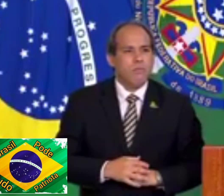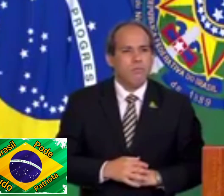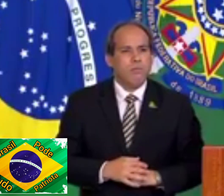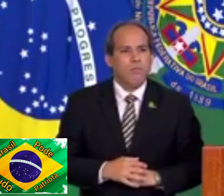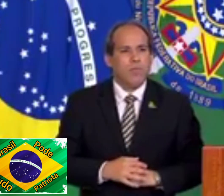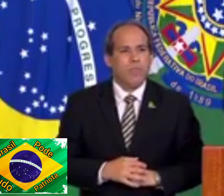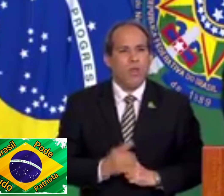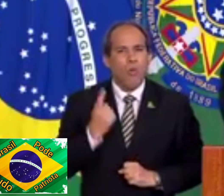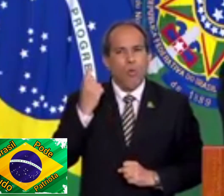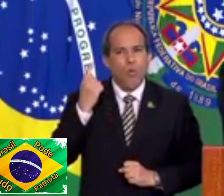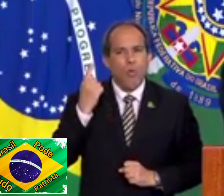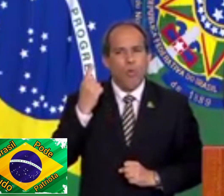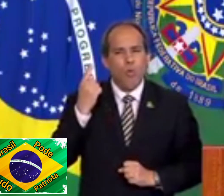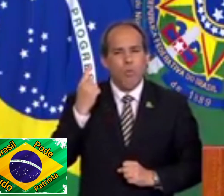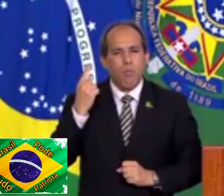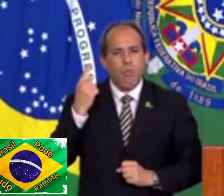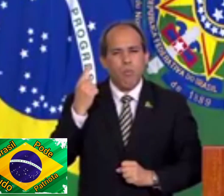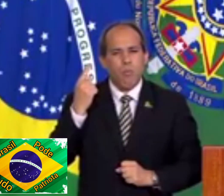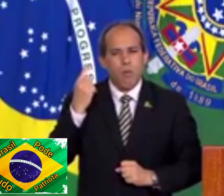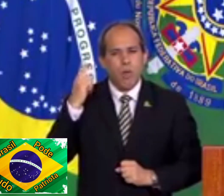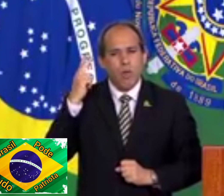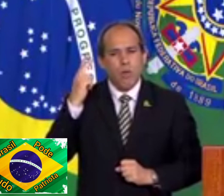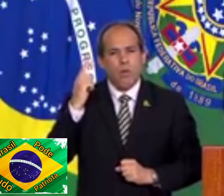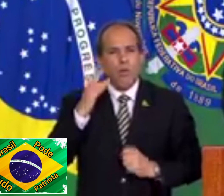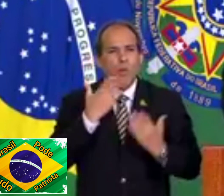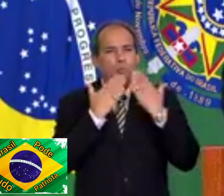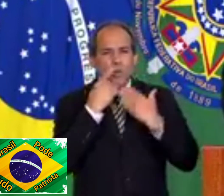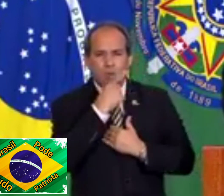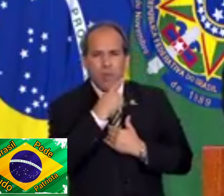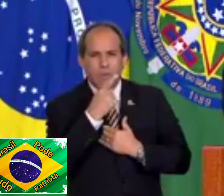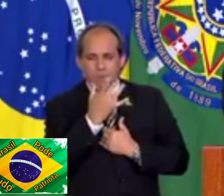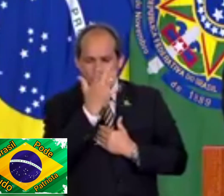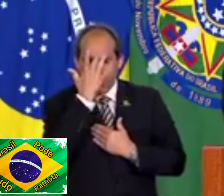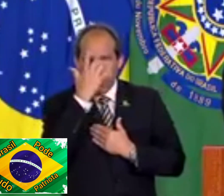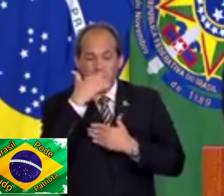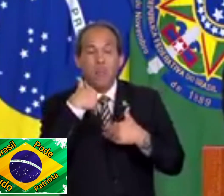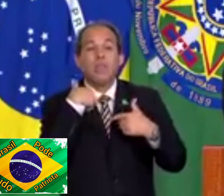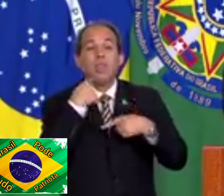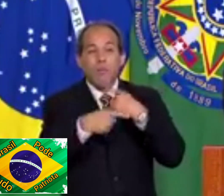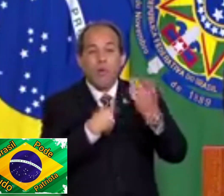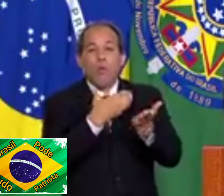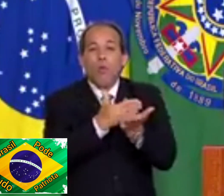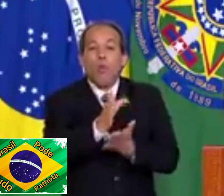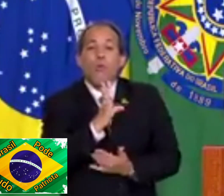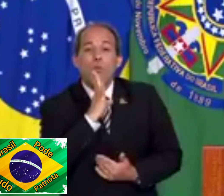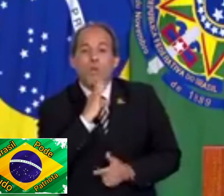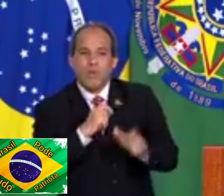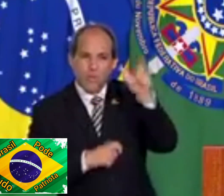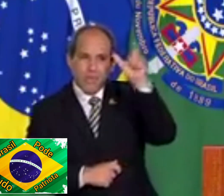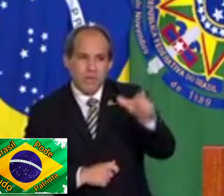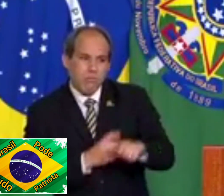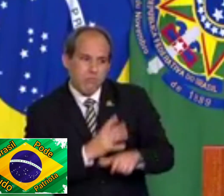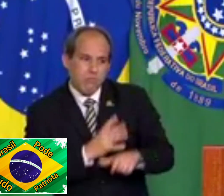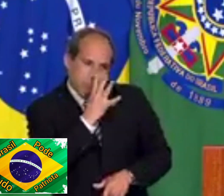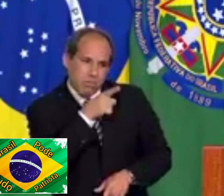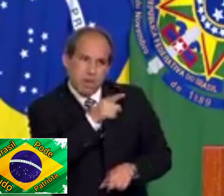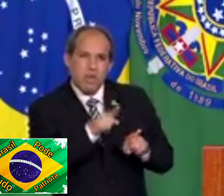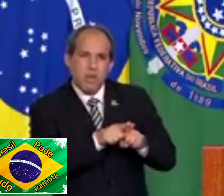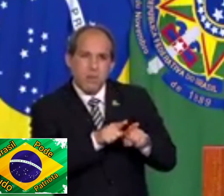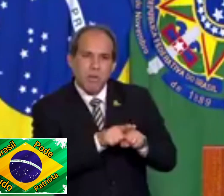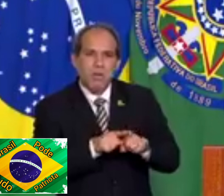E uma das passagens mais importantes com ele, eu comecei a conhecê-lo, comecei a admirá-lo,